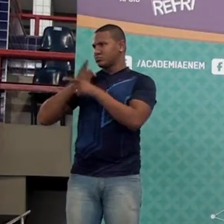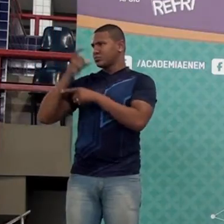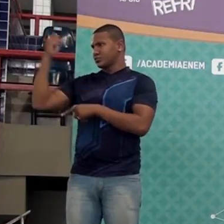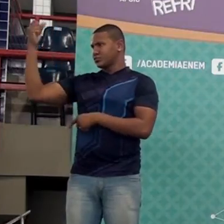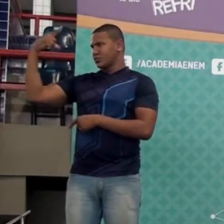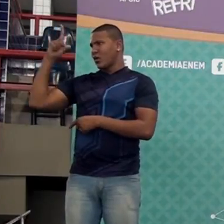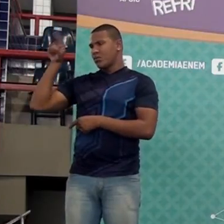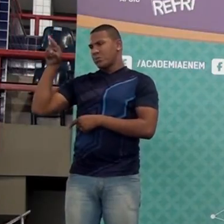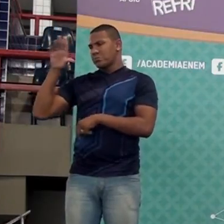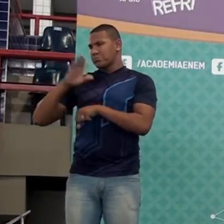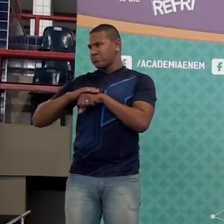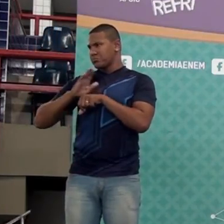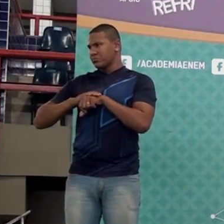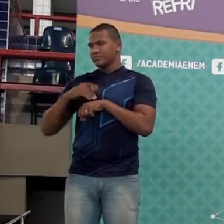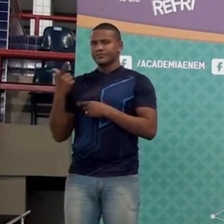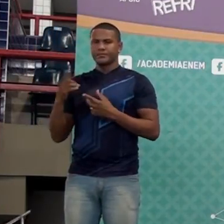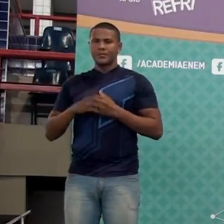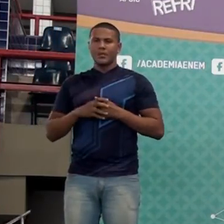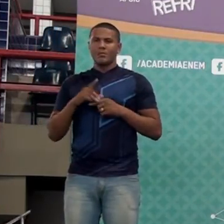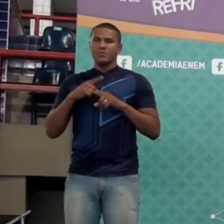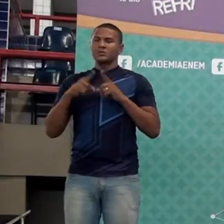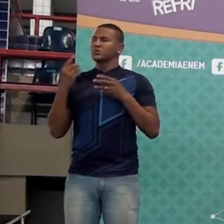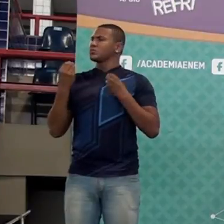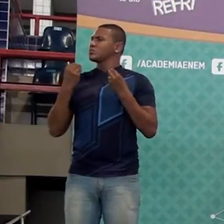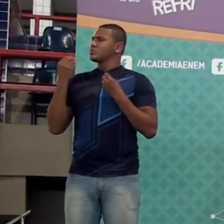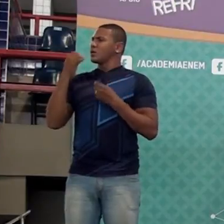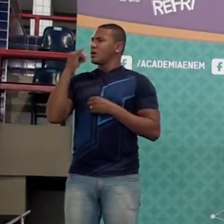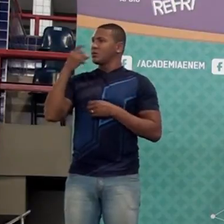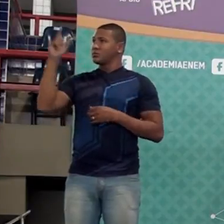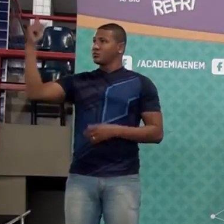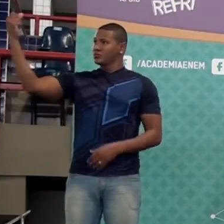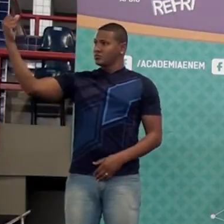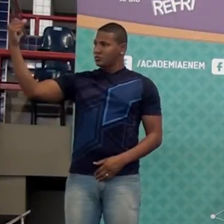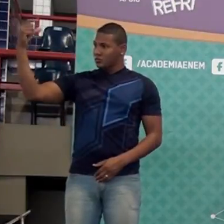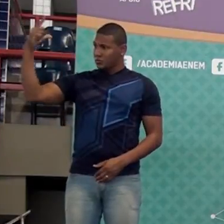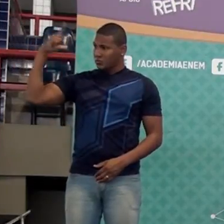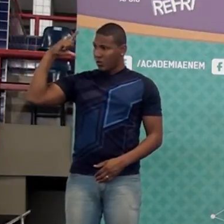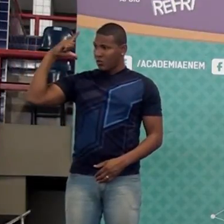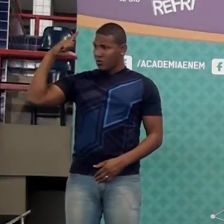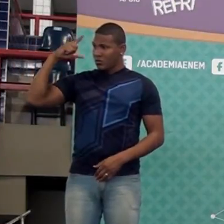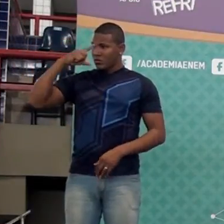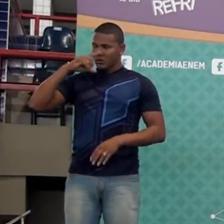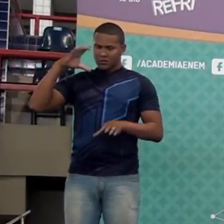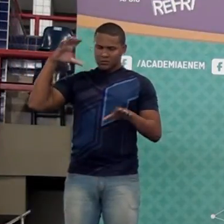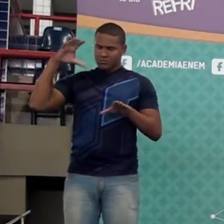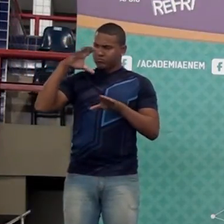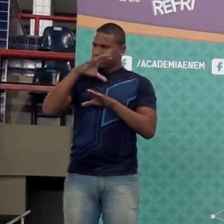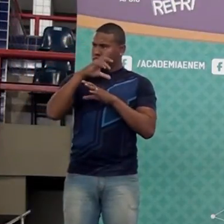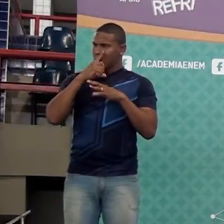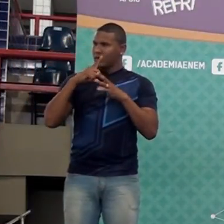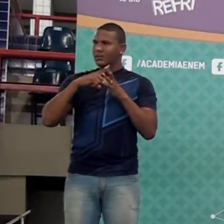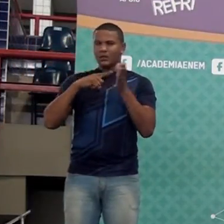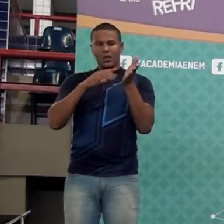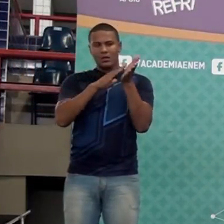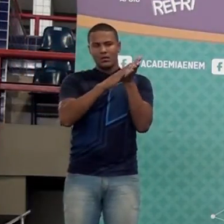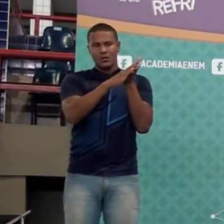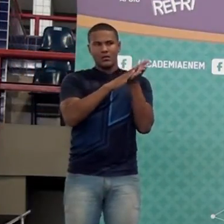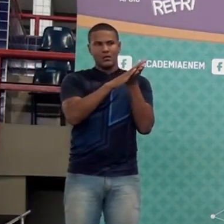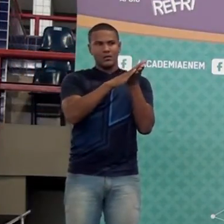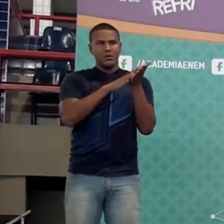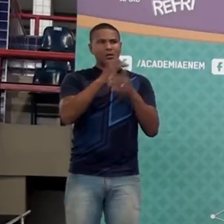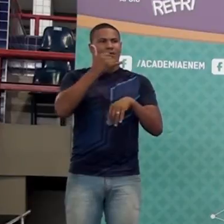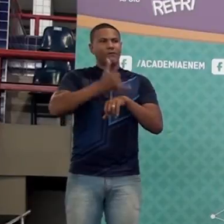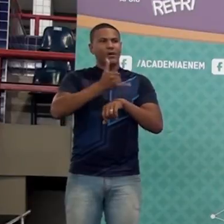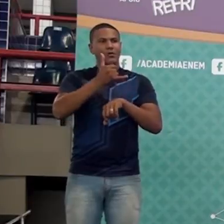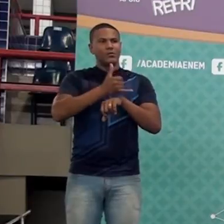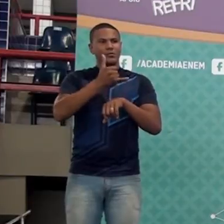do efeito fotoelétrico. Como é que é isso? A luz do sol incide sobre uma placa que normalmente tem metais.